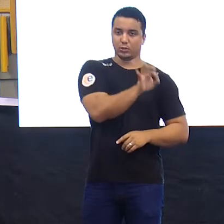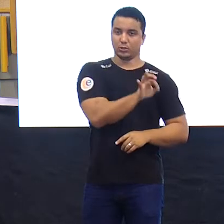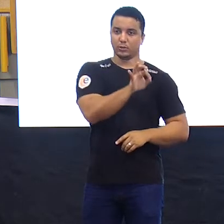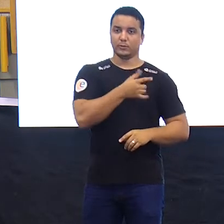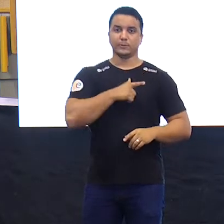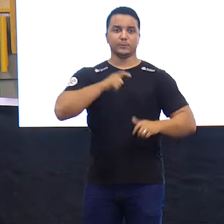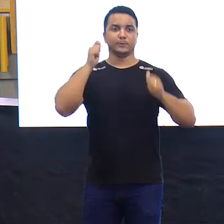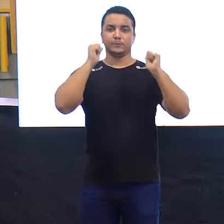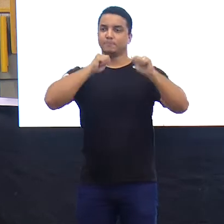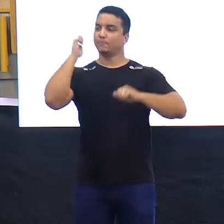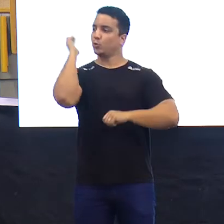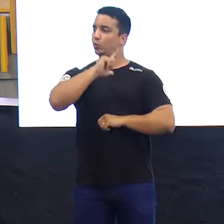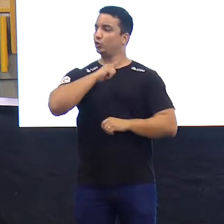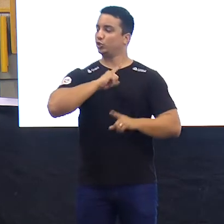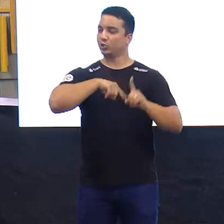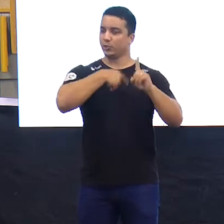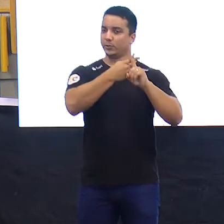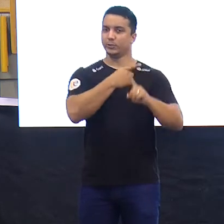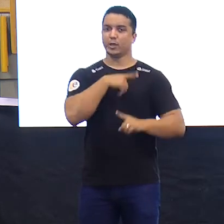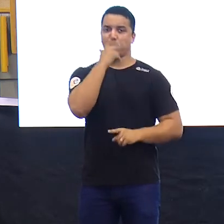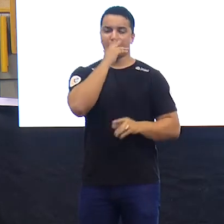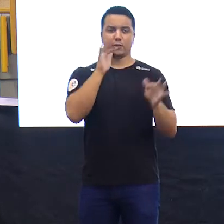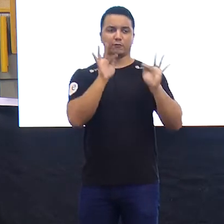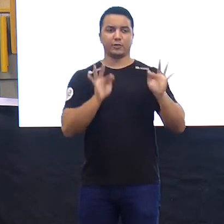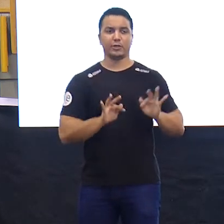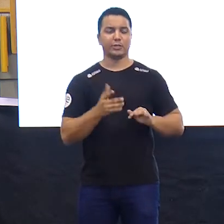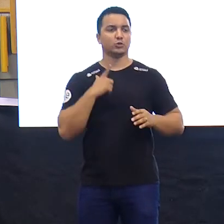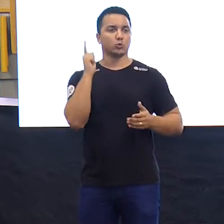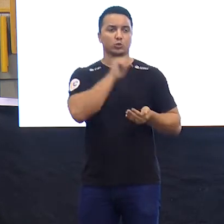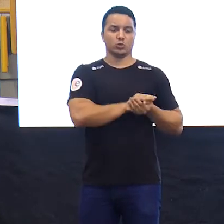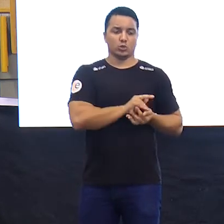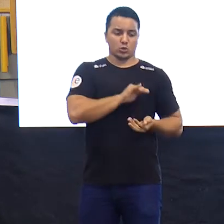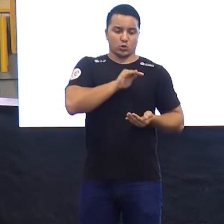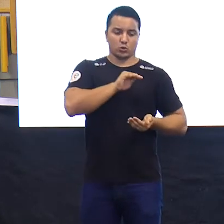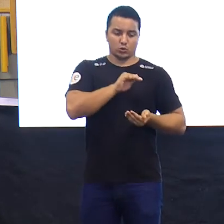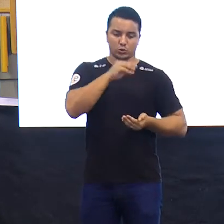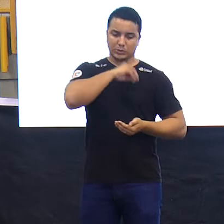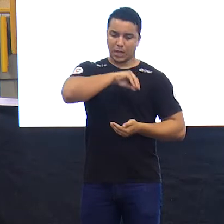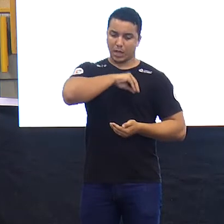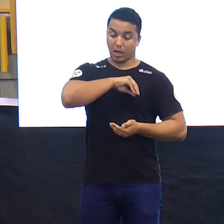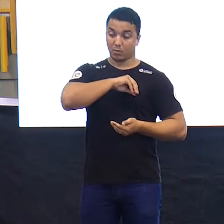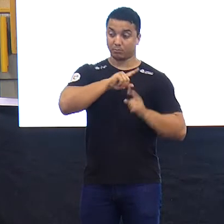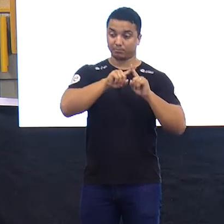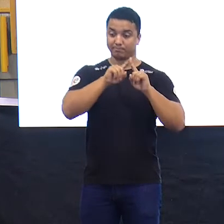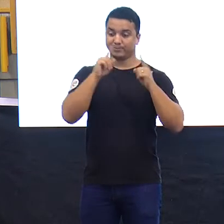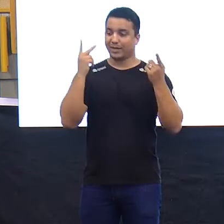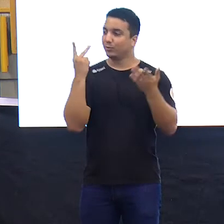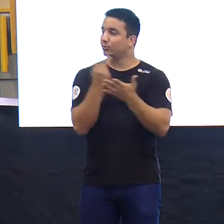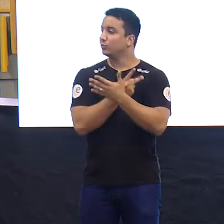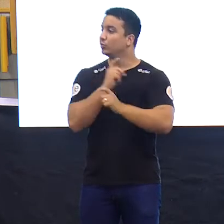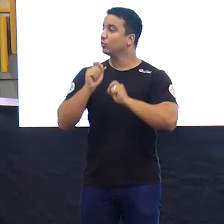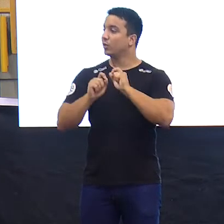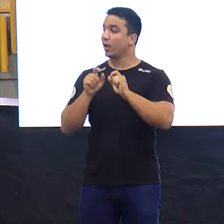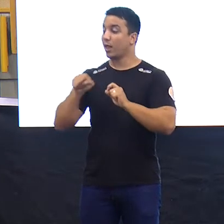ele. Ficou morto e feliz, meu salário aumentou. Mas em compensação,